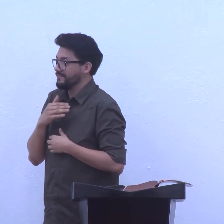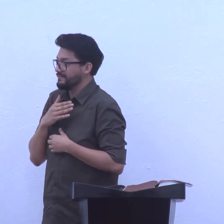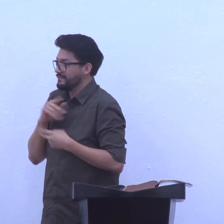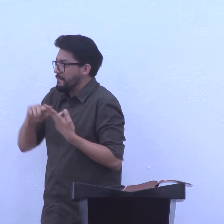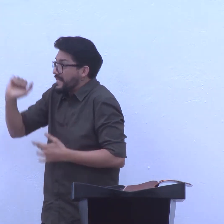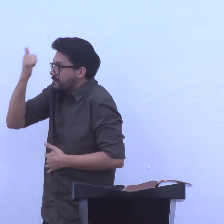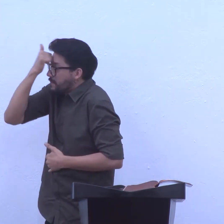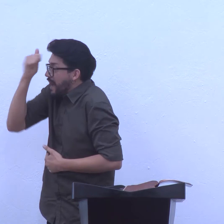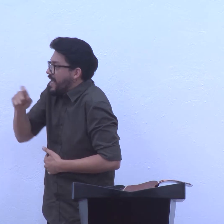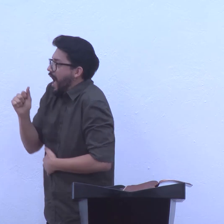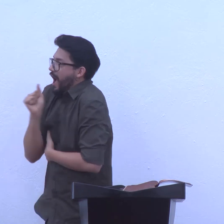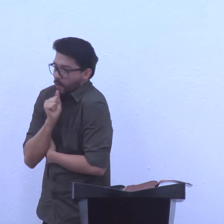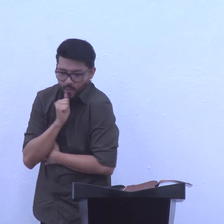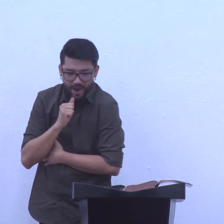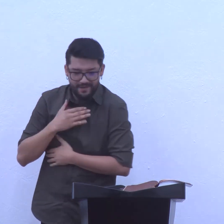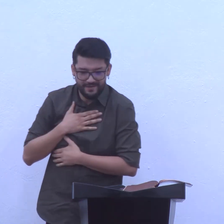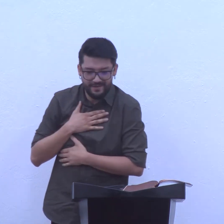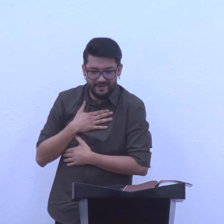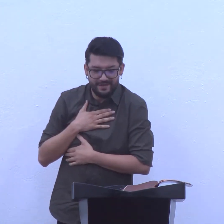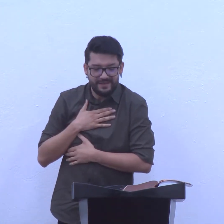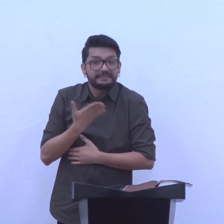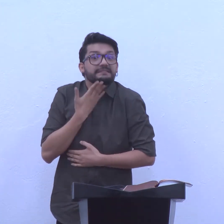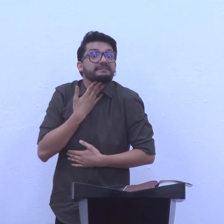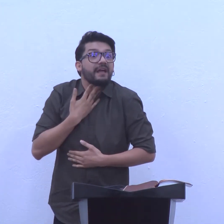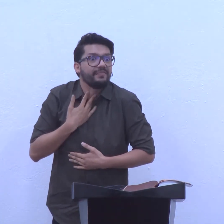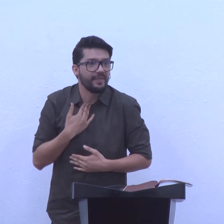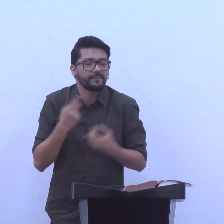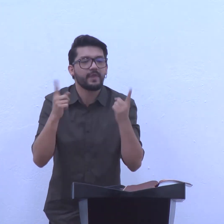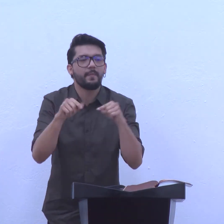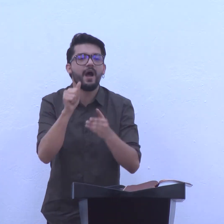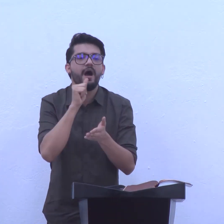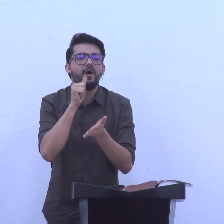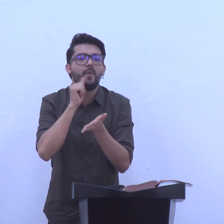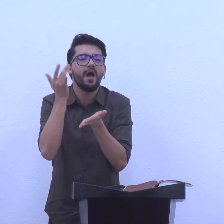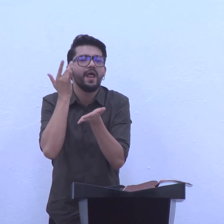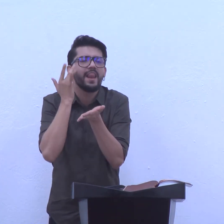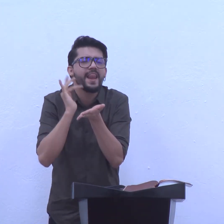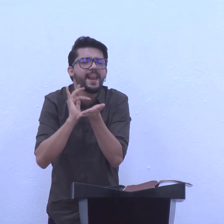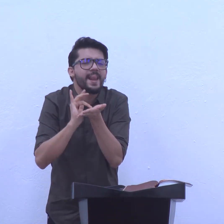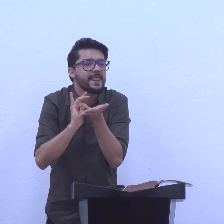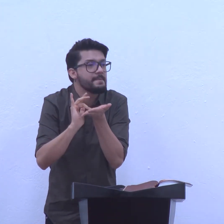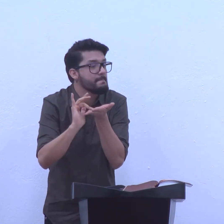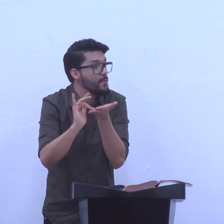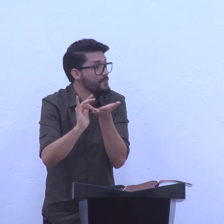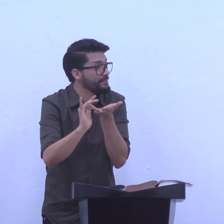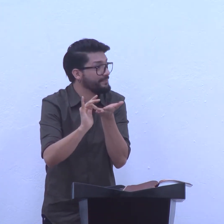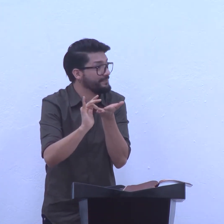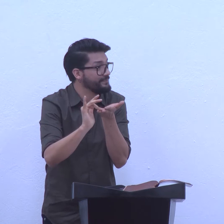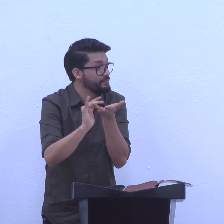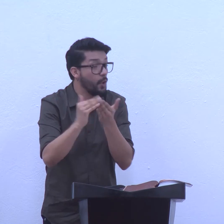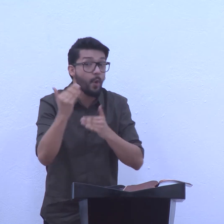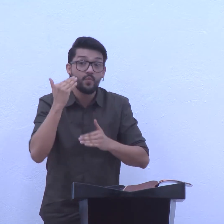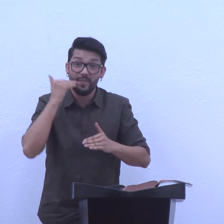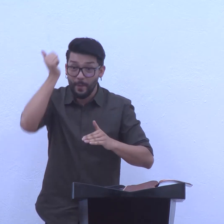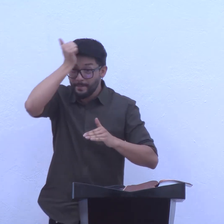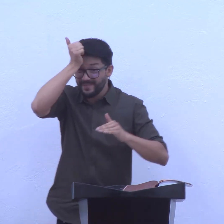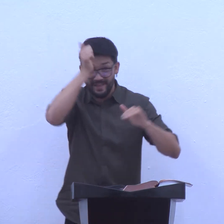Nosotros como humanos entendemos que tenemos una necesidad básica y esa necesidad tiene que ver con el agua. Y